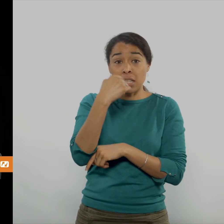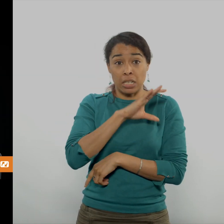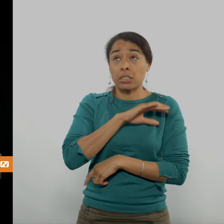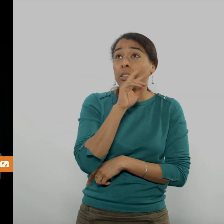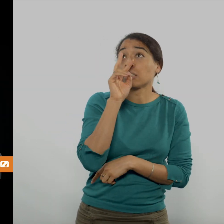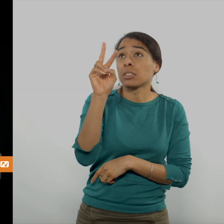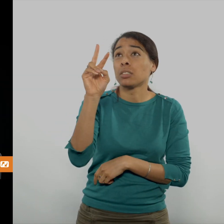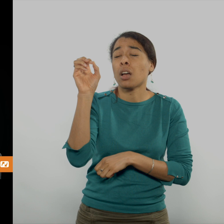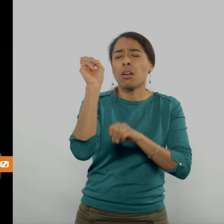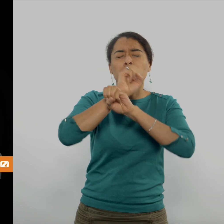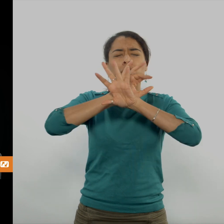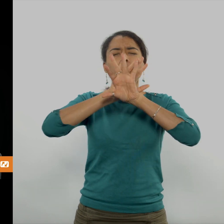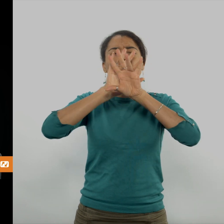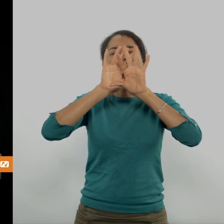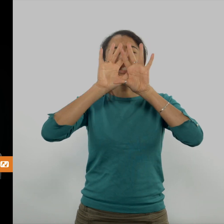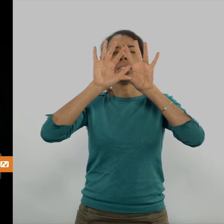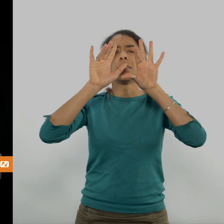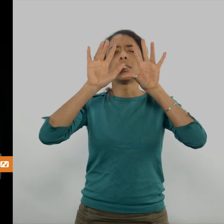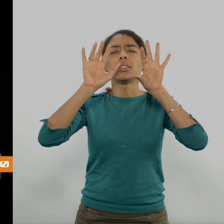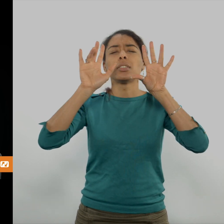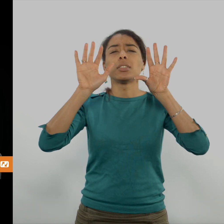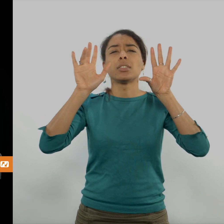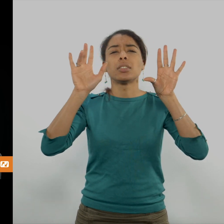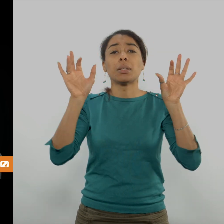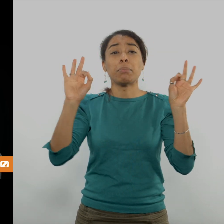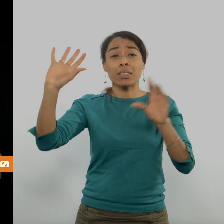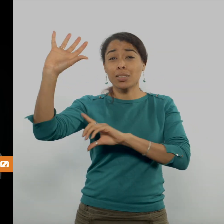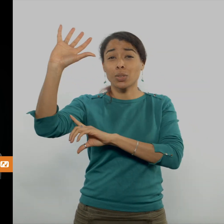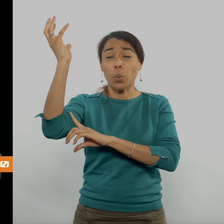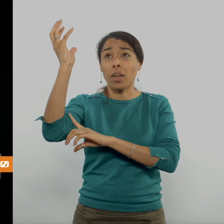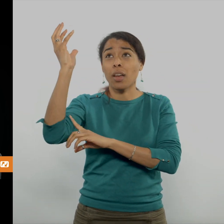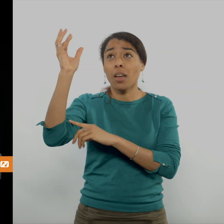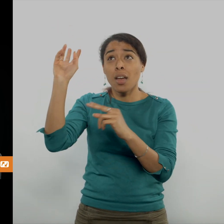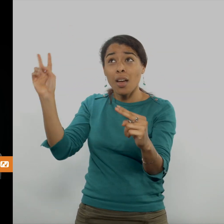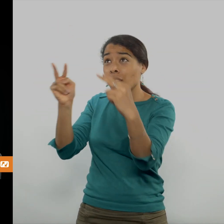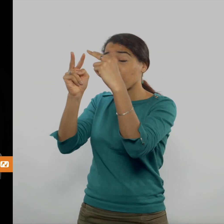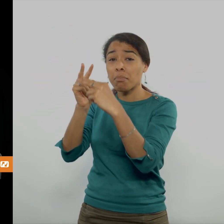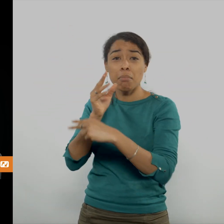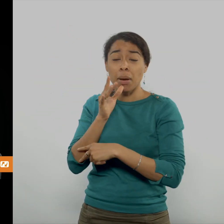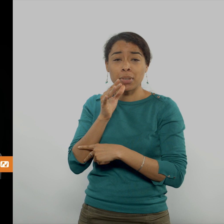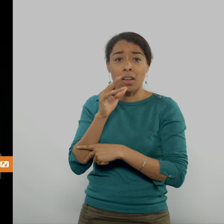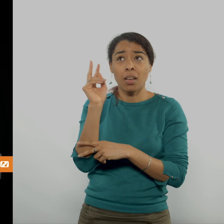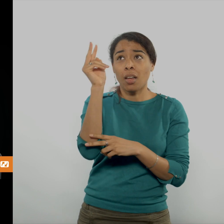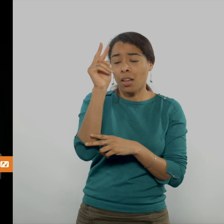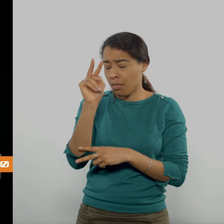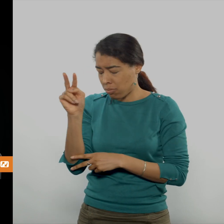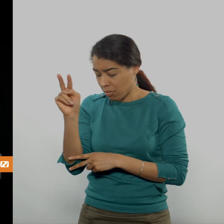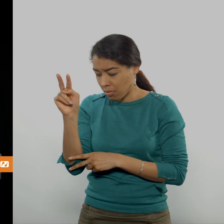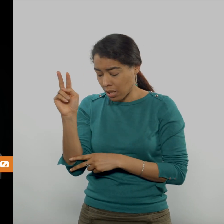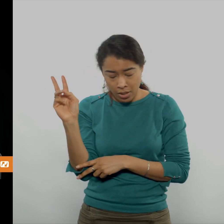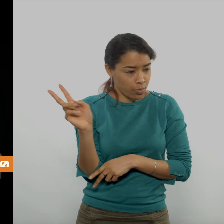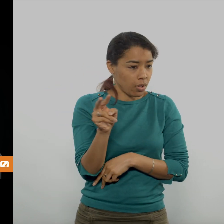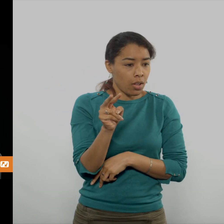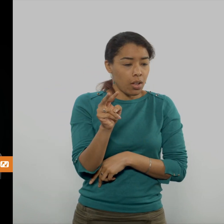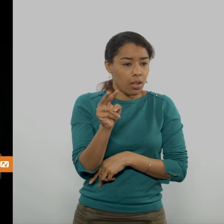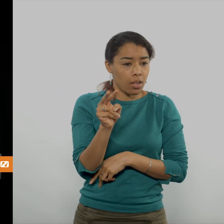regarder son visage, j'ai vu une telle gloire qui est sortie de lui. C'était comme le soleil en fait. On ne pouvait pas forcément le regarder